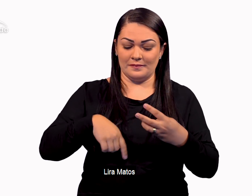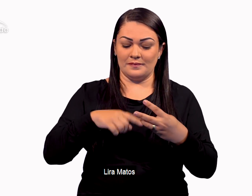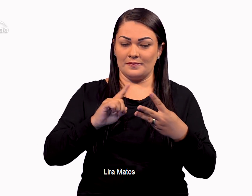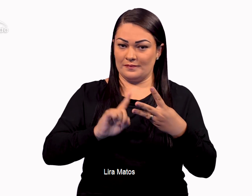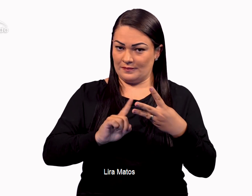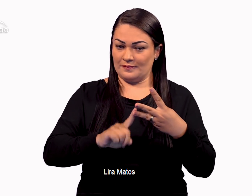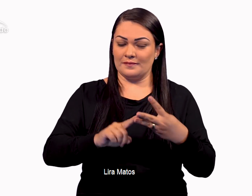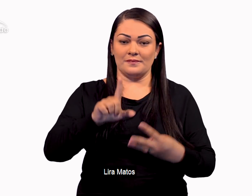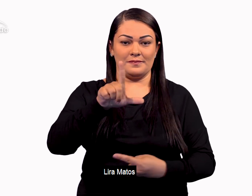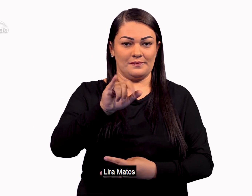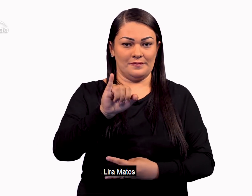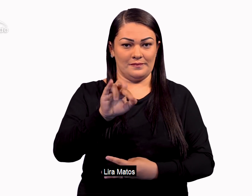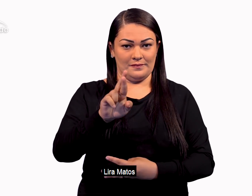o liraa matos